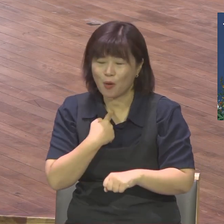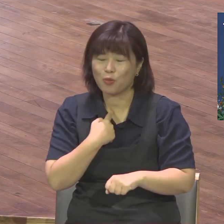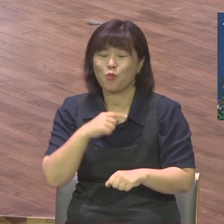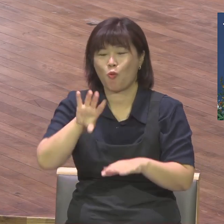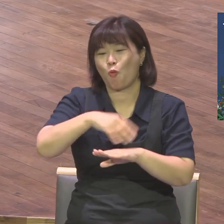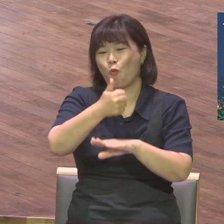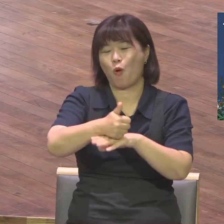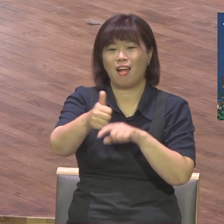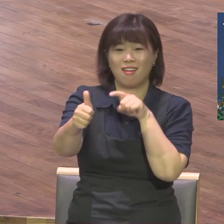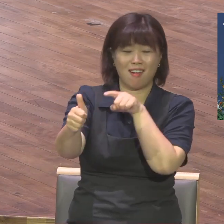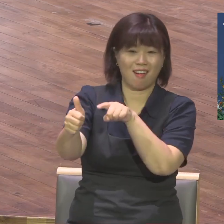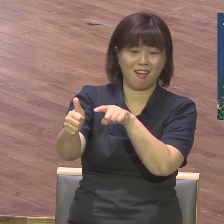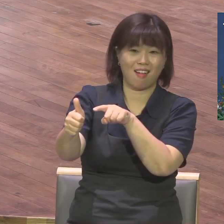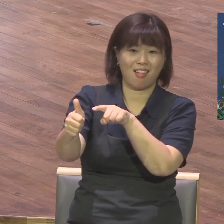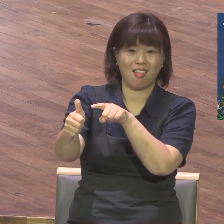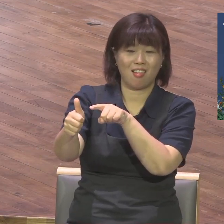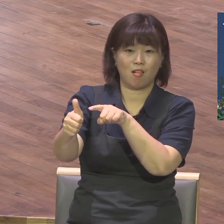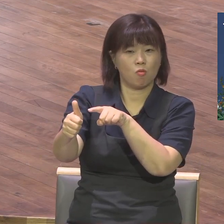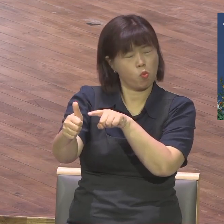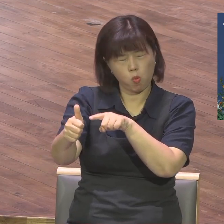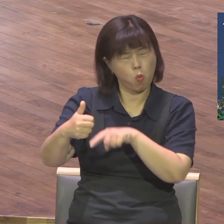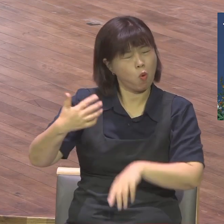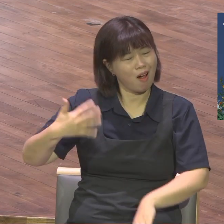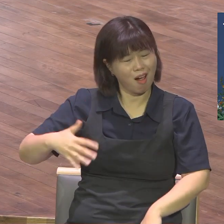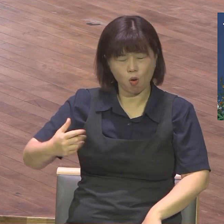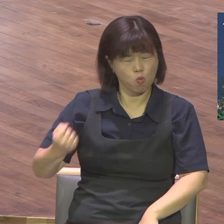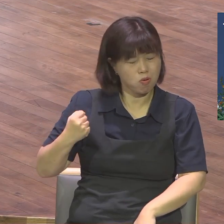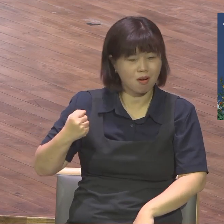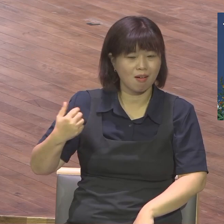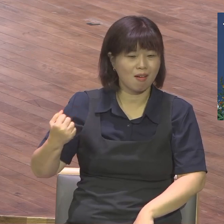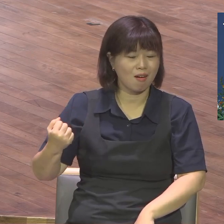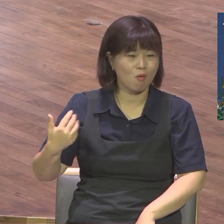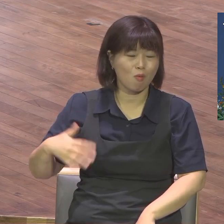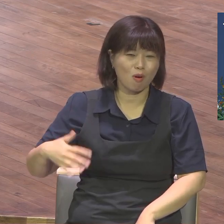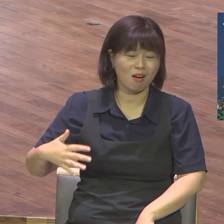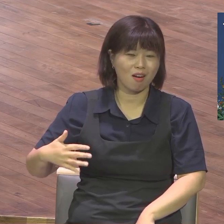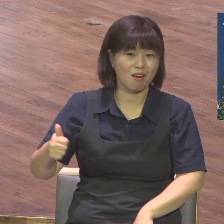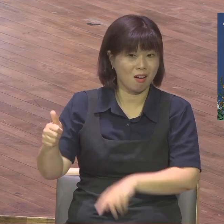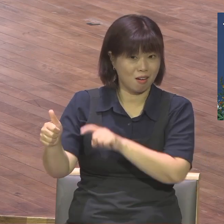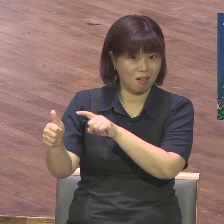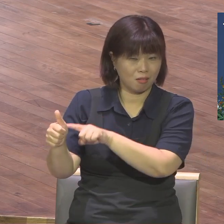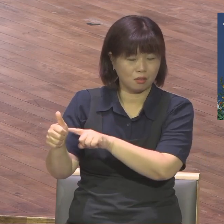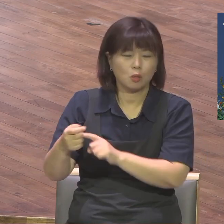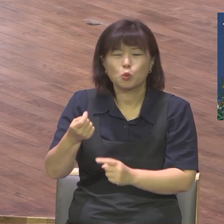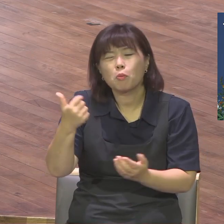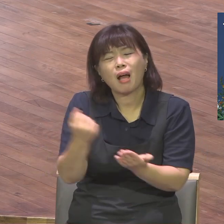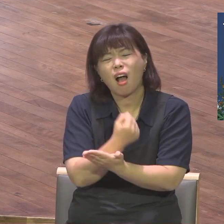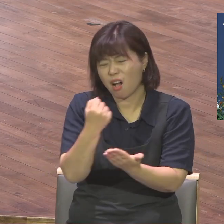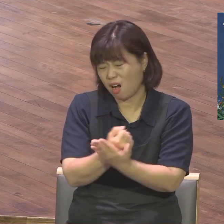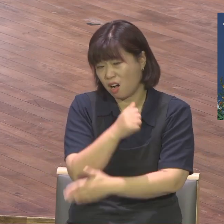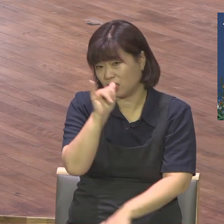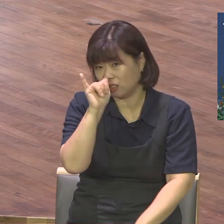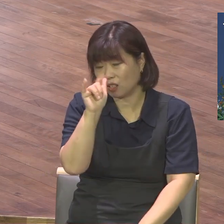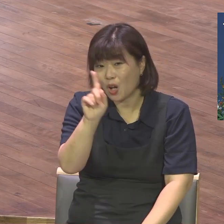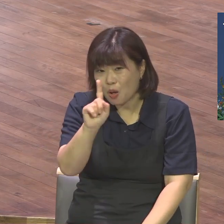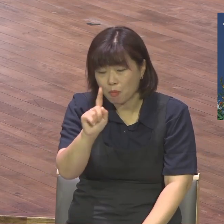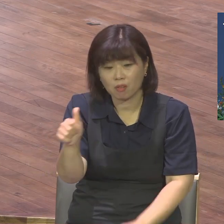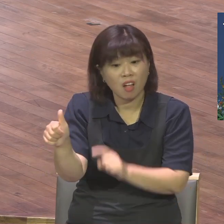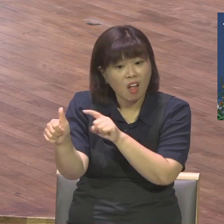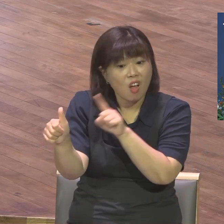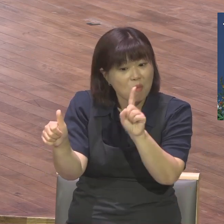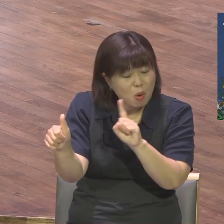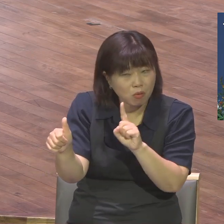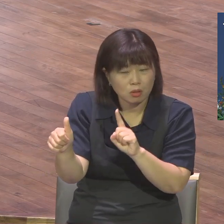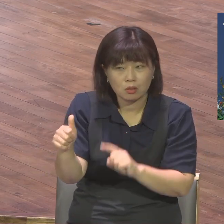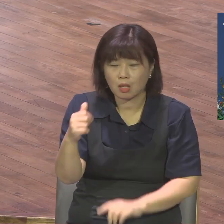왕이에요. 대단한 왕입니다. 그런데 안타까운 것이 뭐냐? 그가